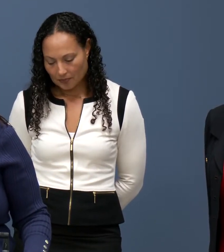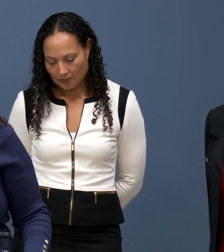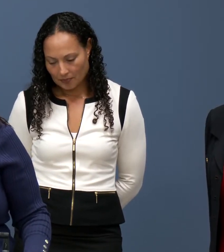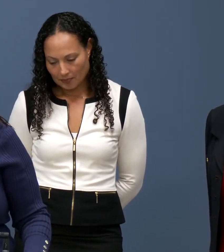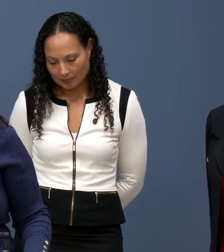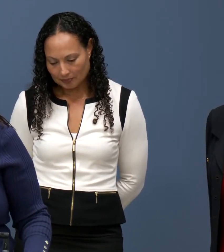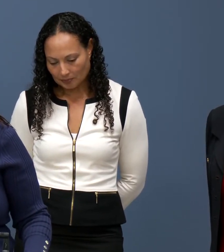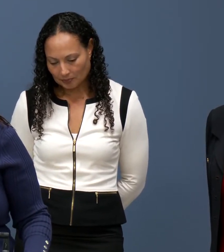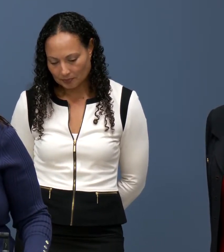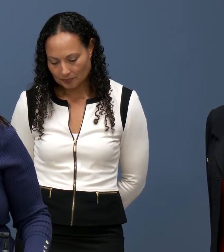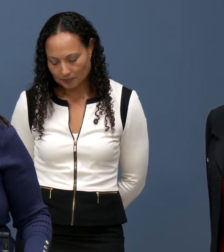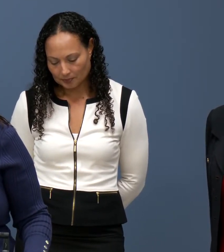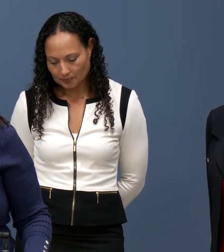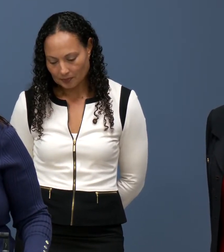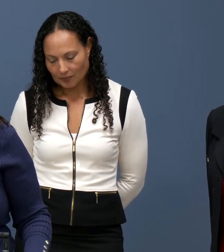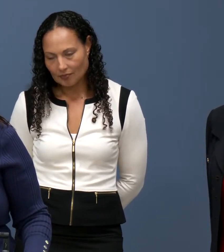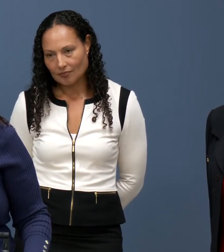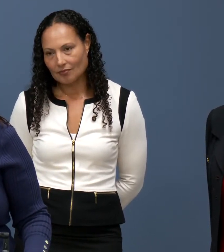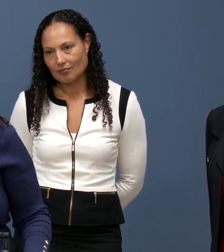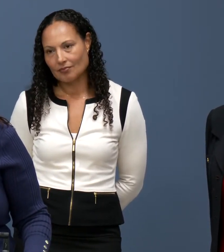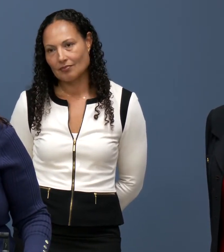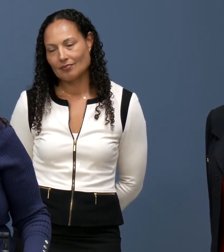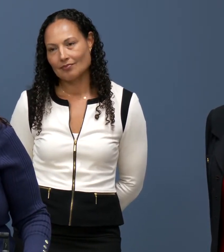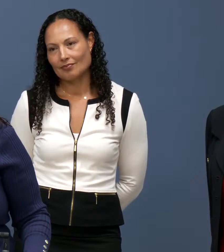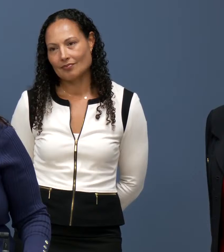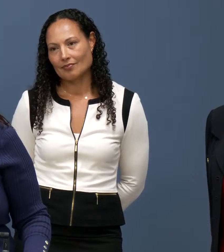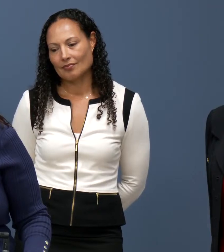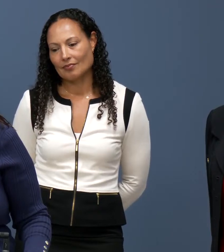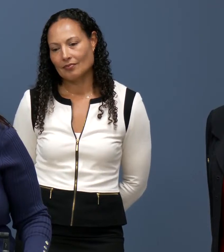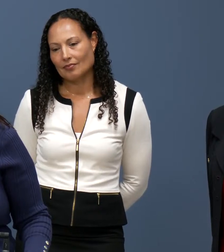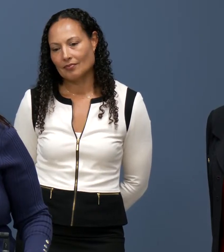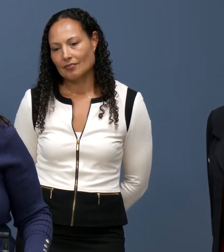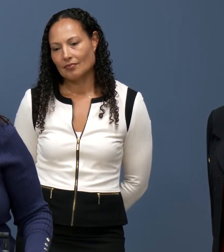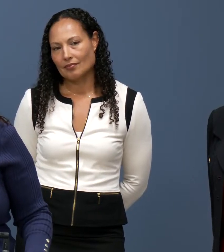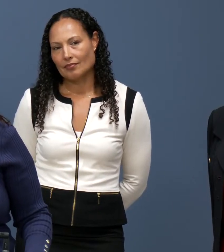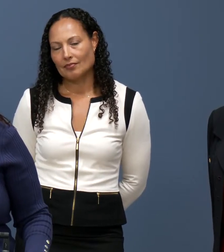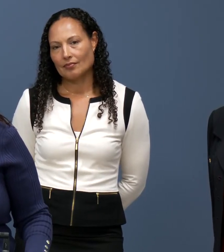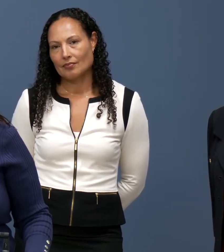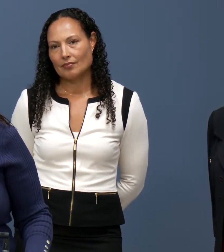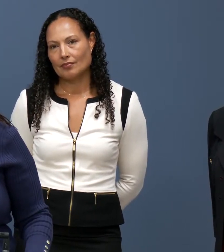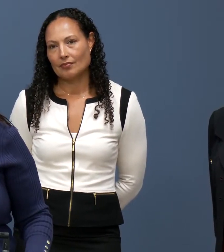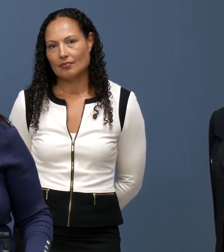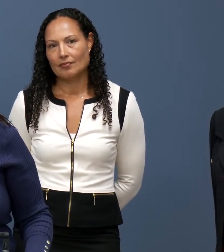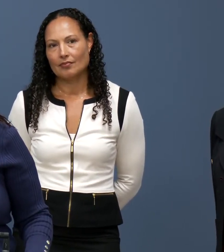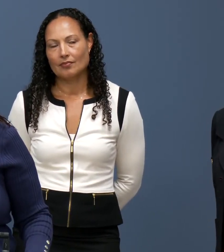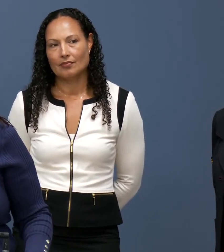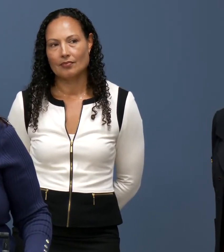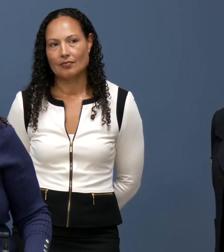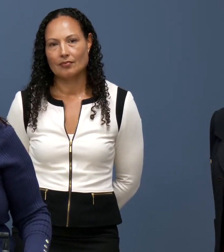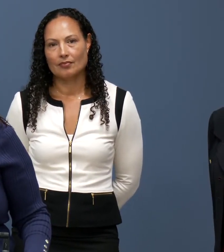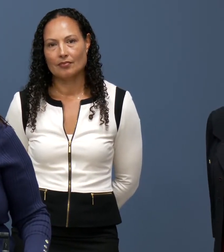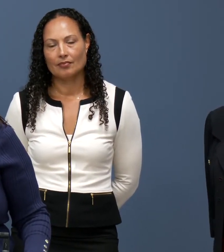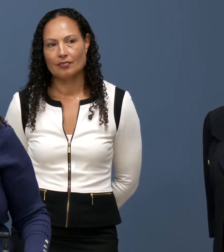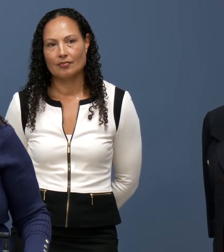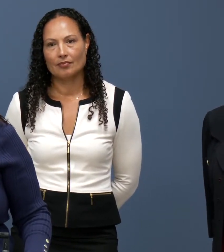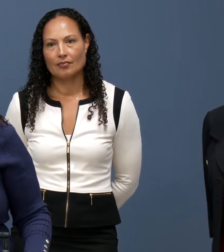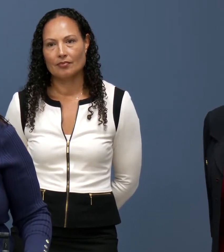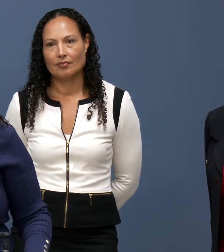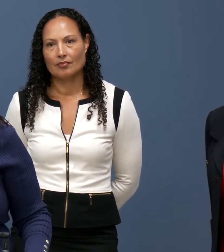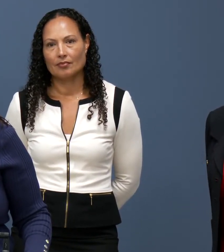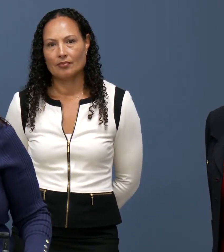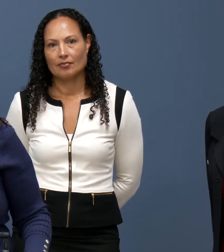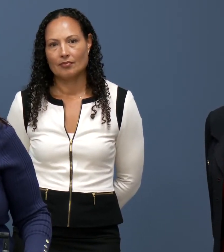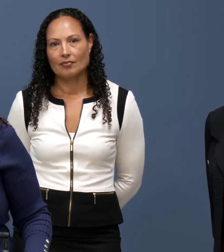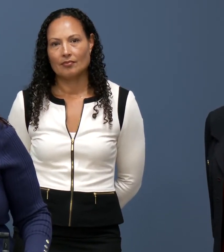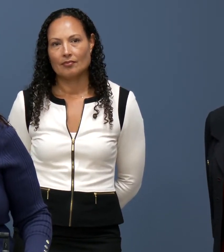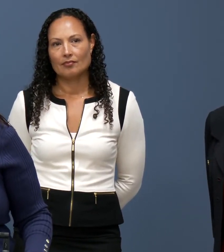capacidad general en materia de prevención de la salud, del comportamiento y de la vivienda, aumentar la financiación y los recursos para